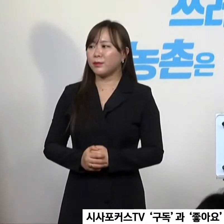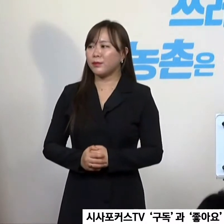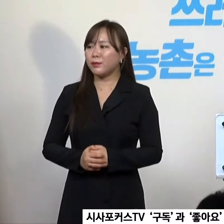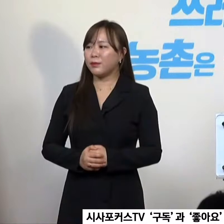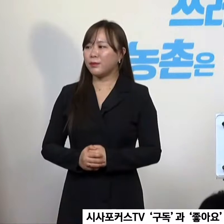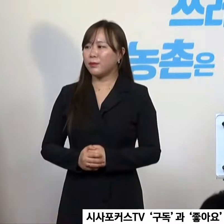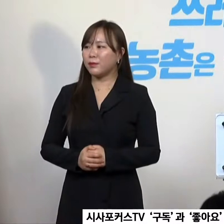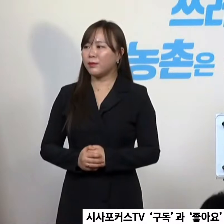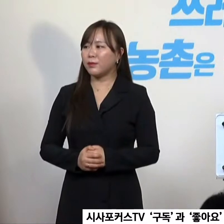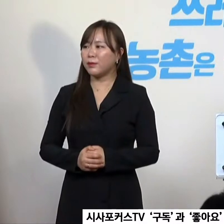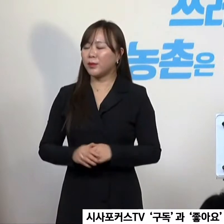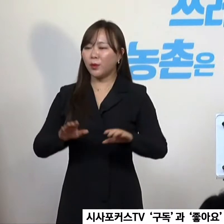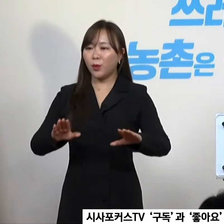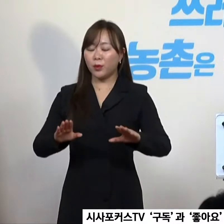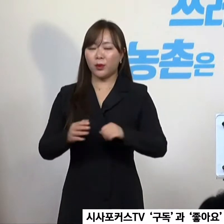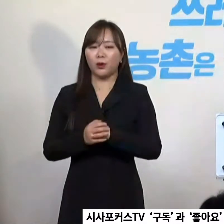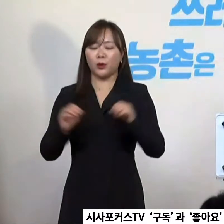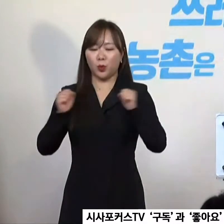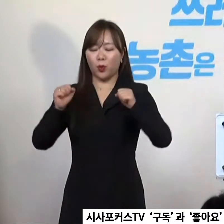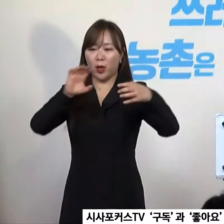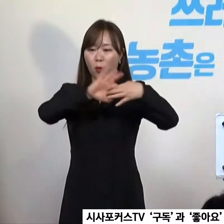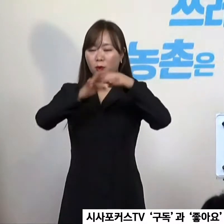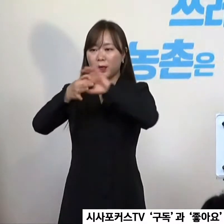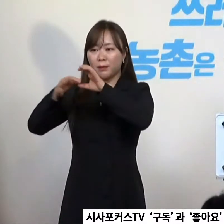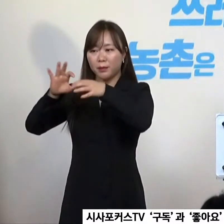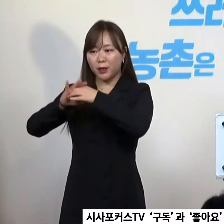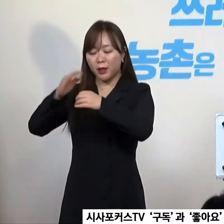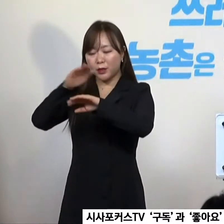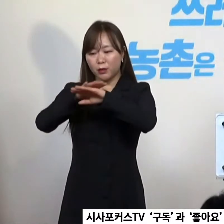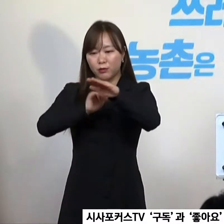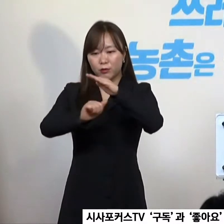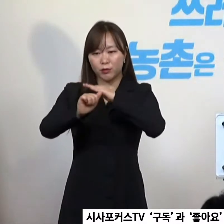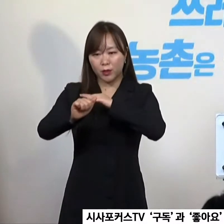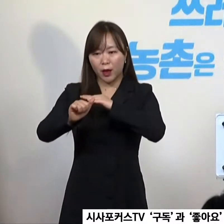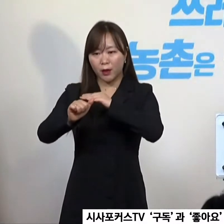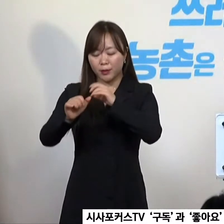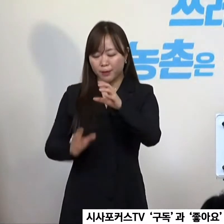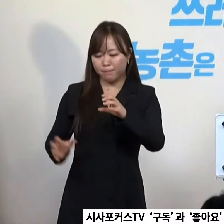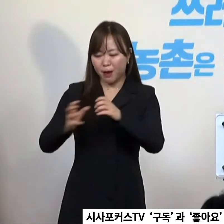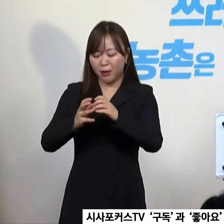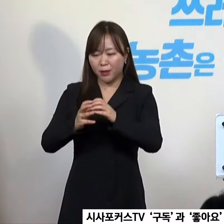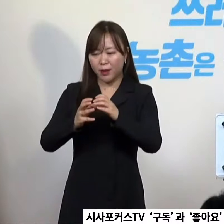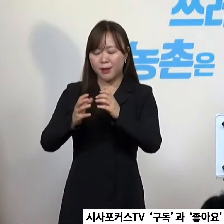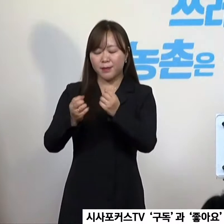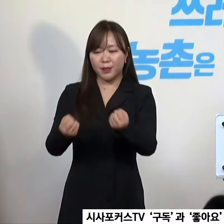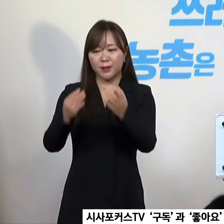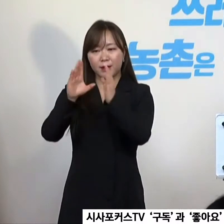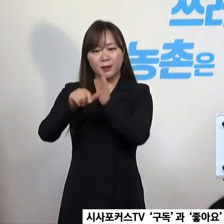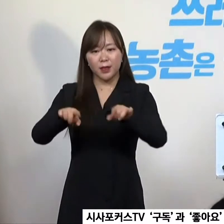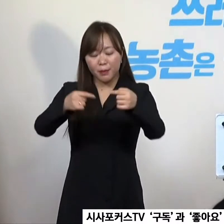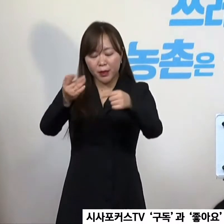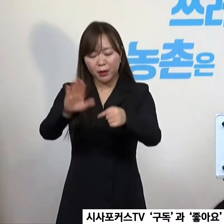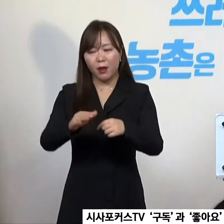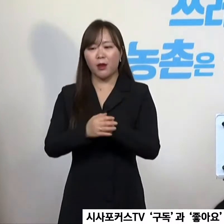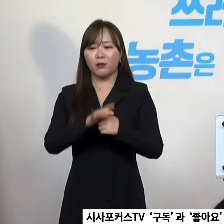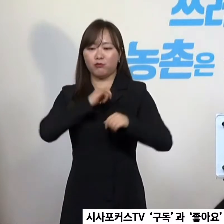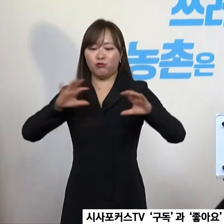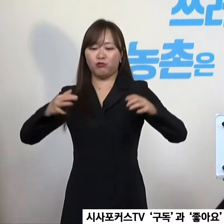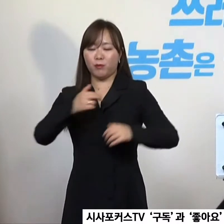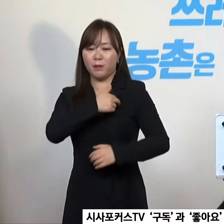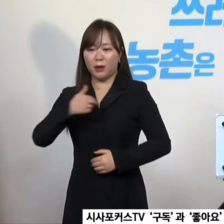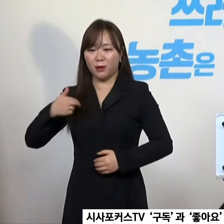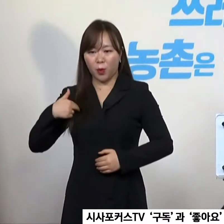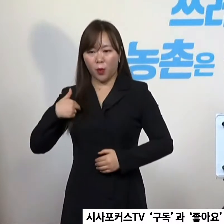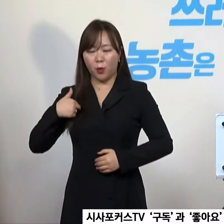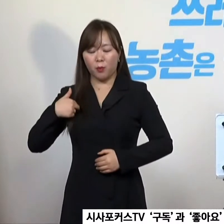후보님 오늘 좀 동계올림픽 대표 선수단 결단식도 참석을 하시는데 좀 국제적으로 베이징에